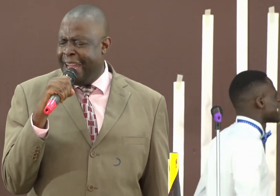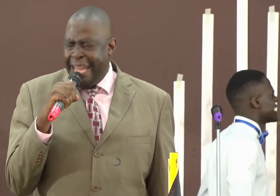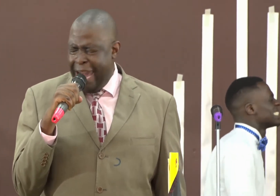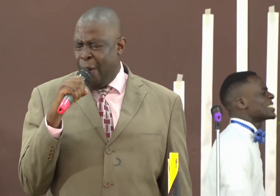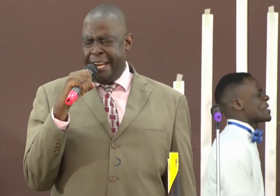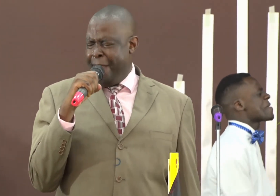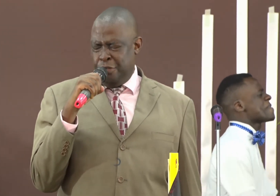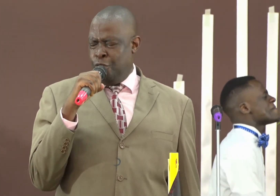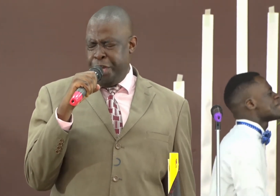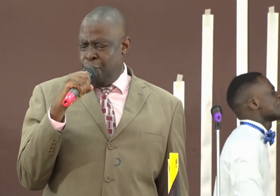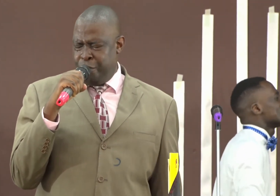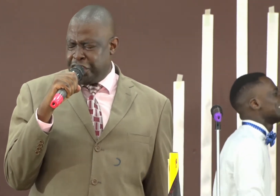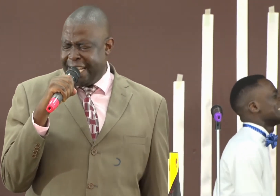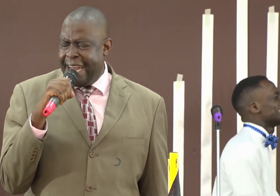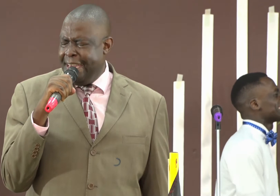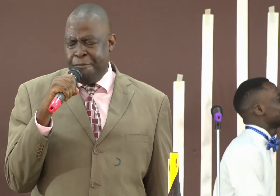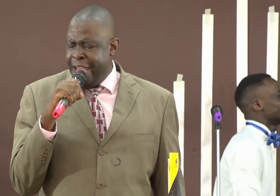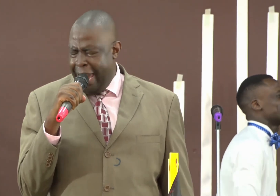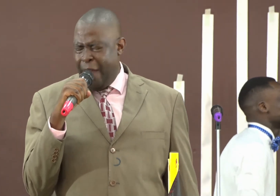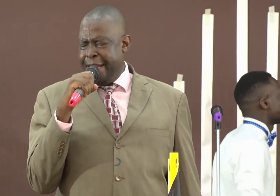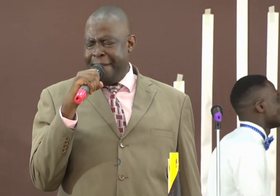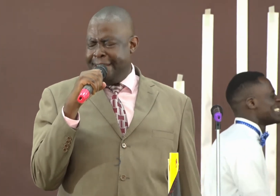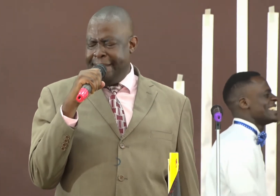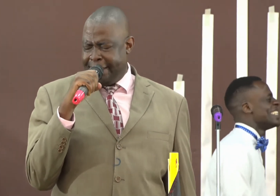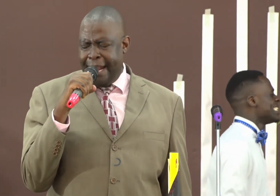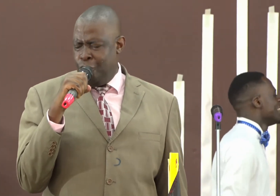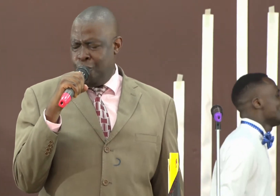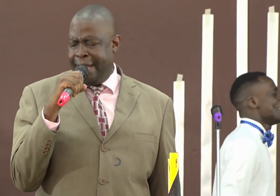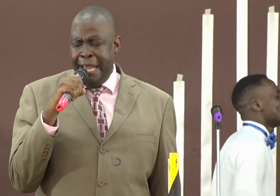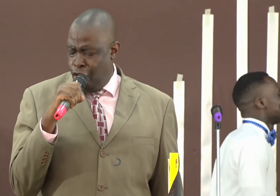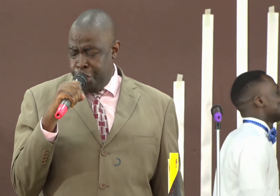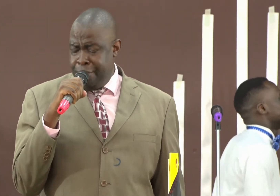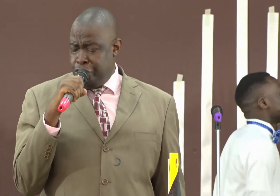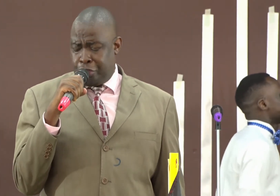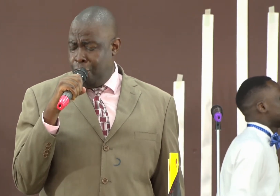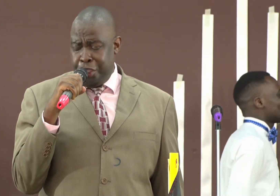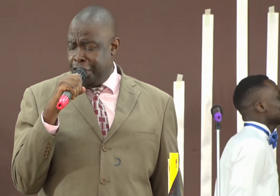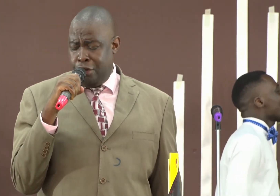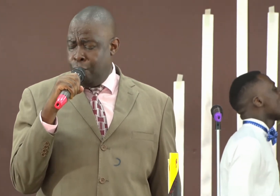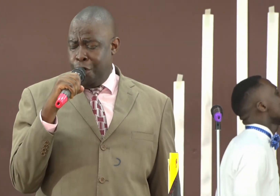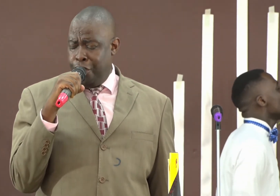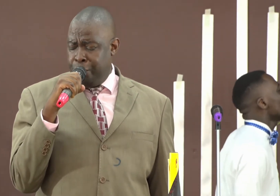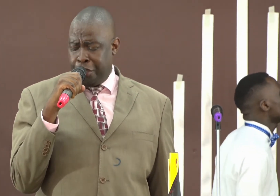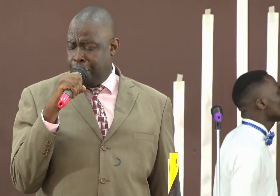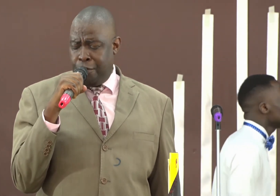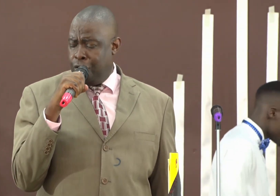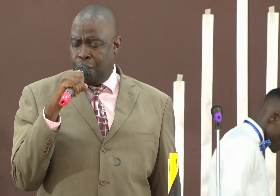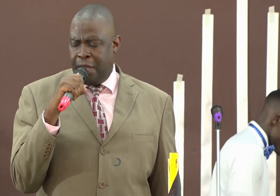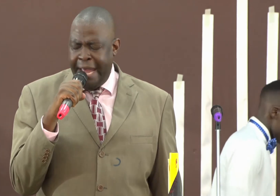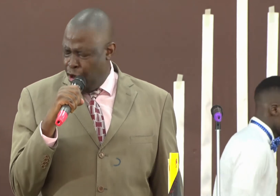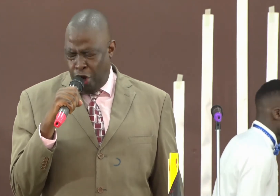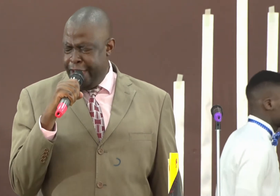maziga Awali bade kwe omusai Awali bade ntalo Oye mosomo tindo moyo